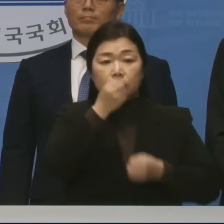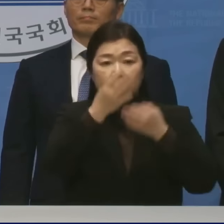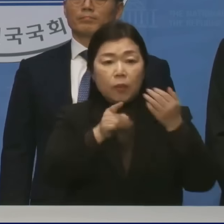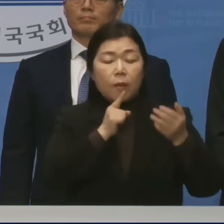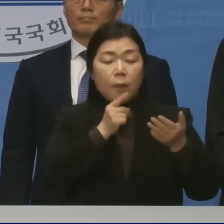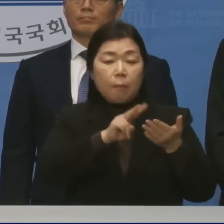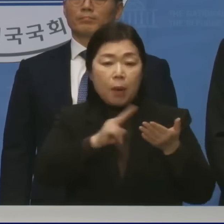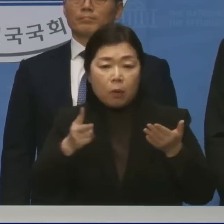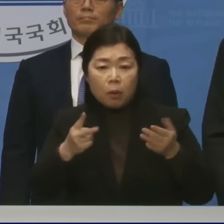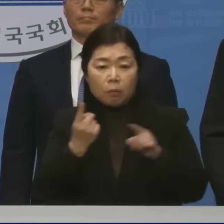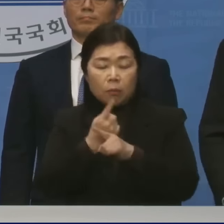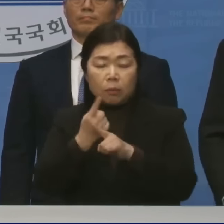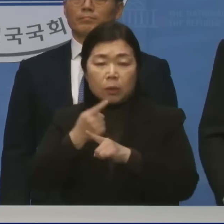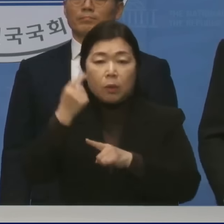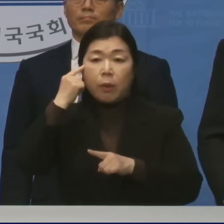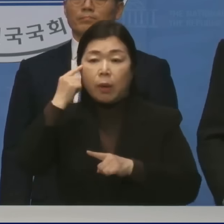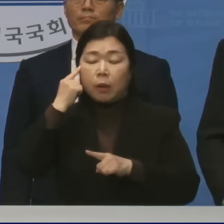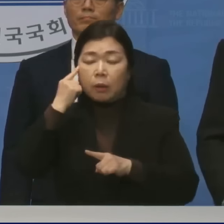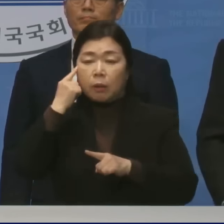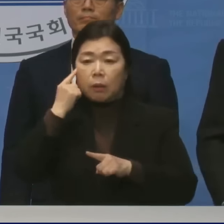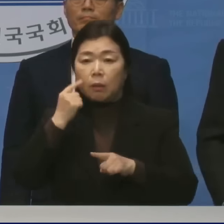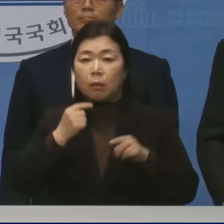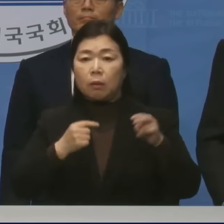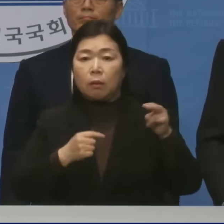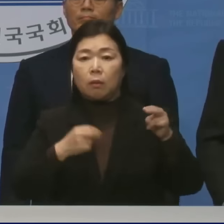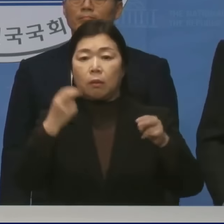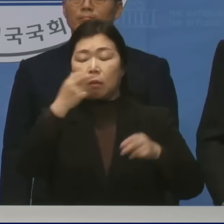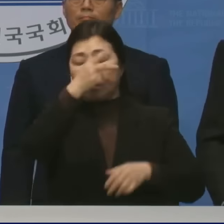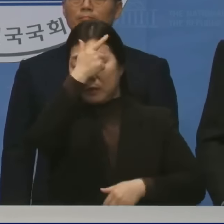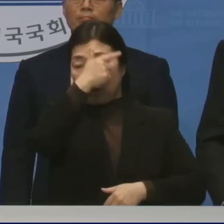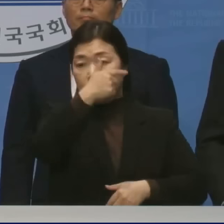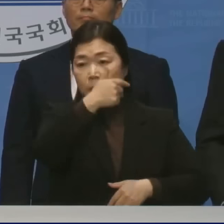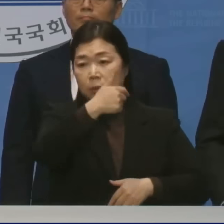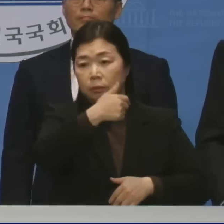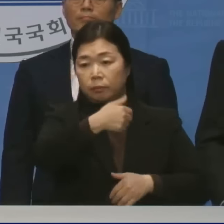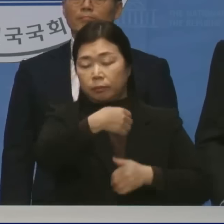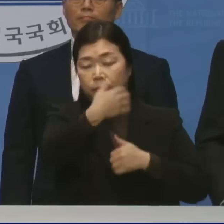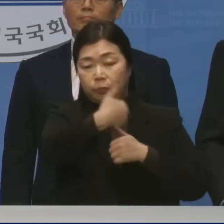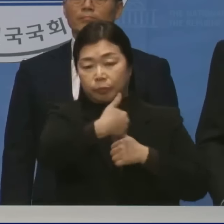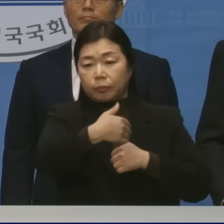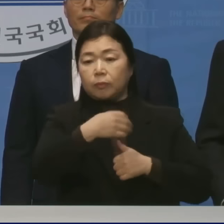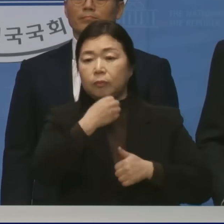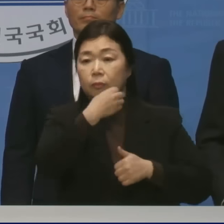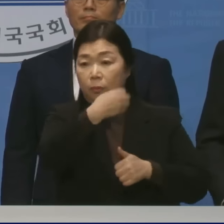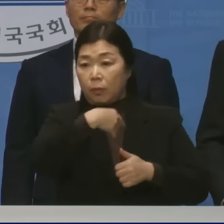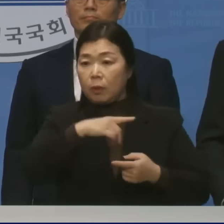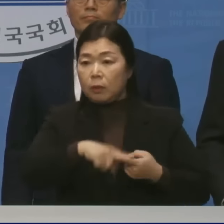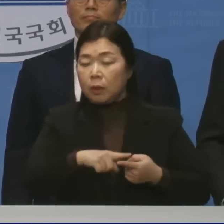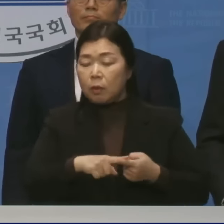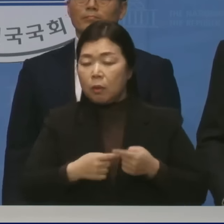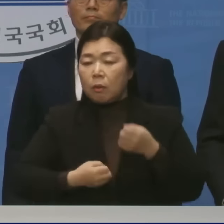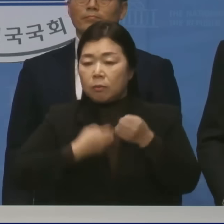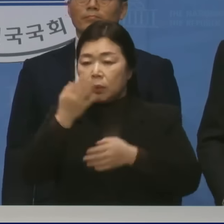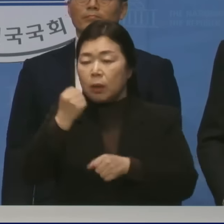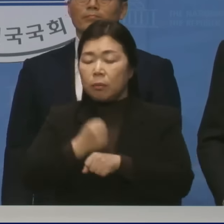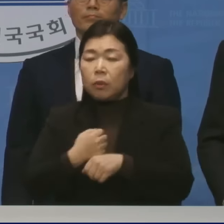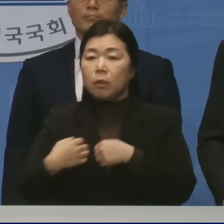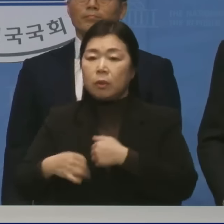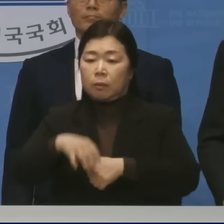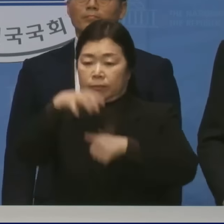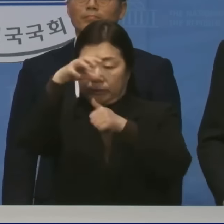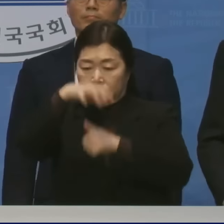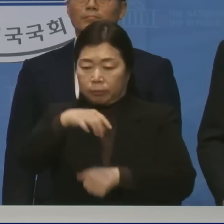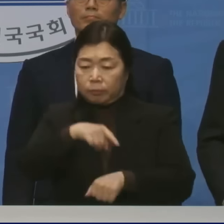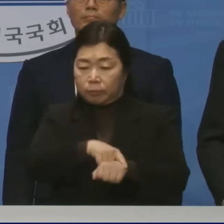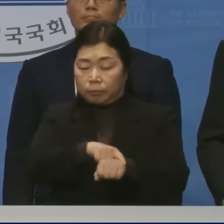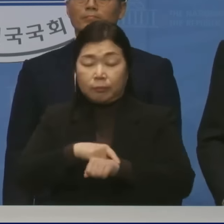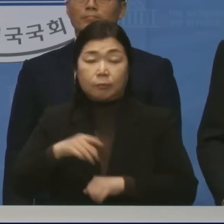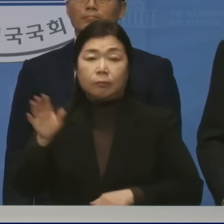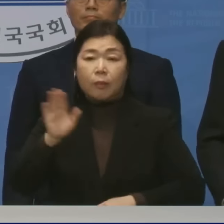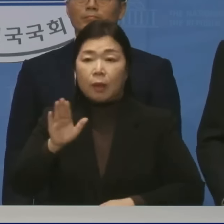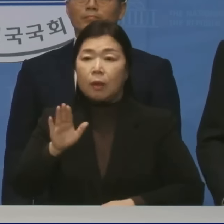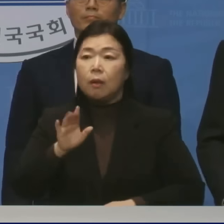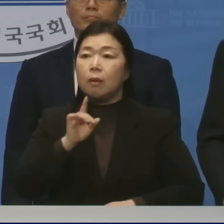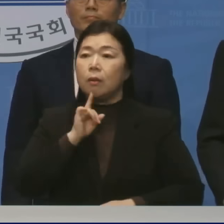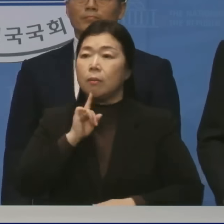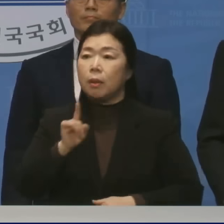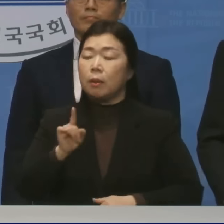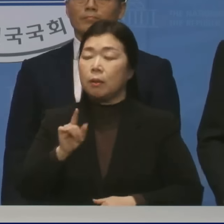검찰이 요구하는 대로 진술해주면 구속 안 시킬 거라는 이야기를 듣고 남욱이 그렇게